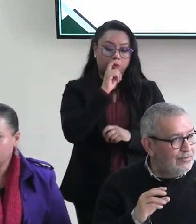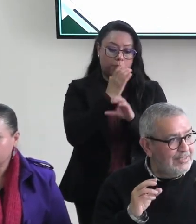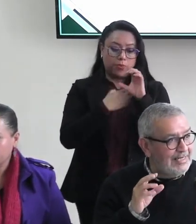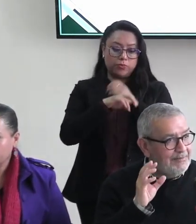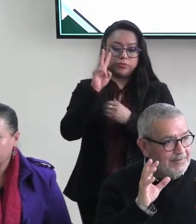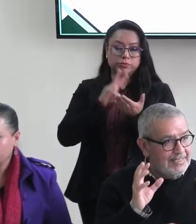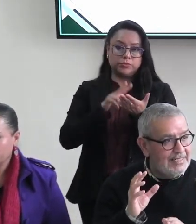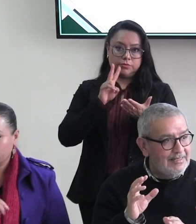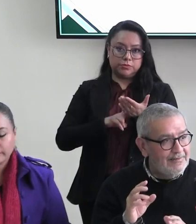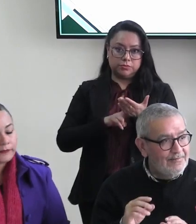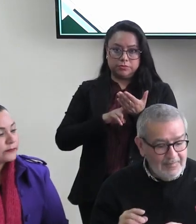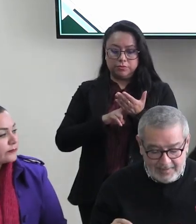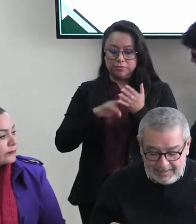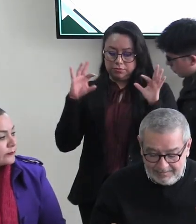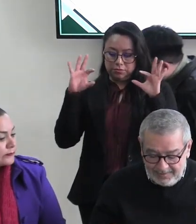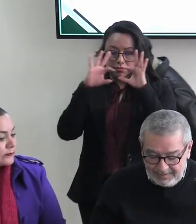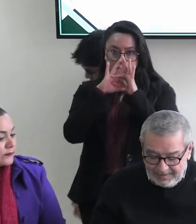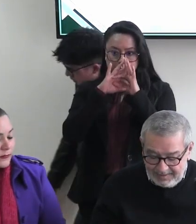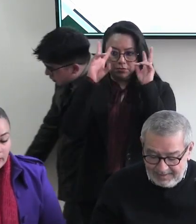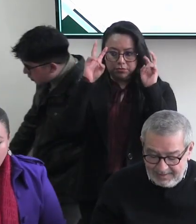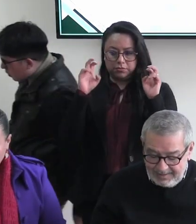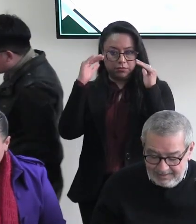el asunto de la vivienda.